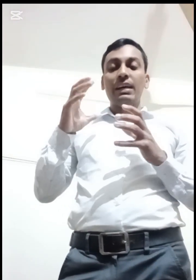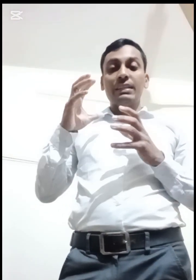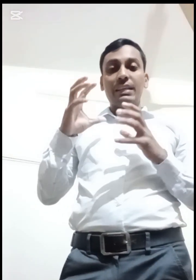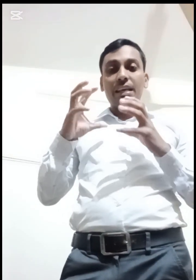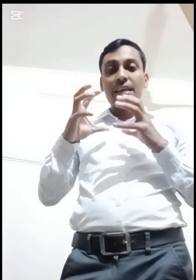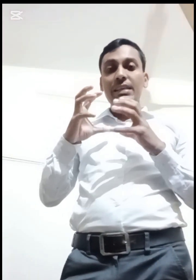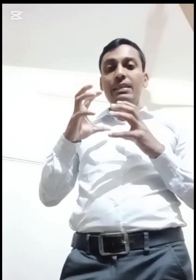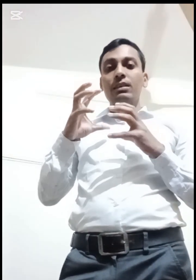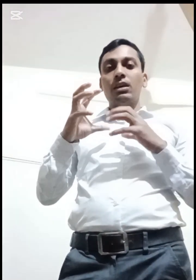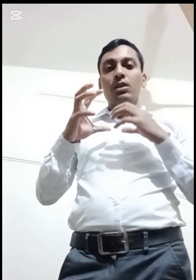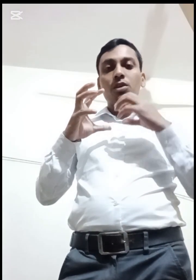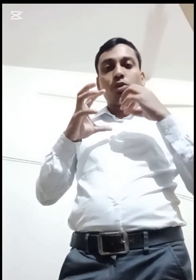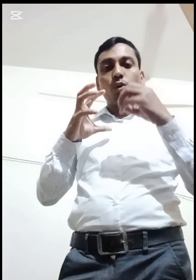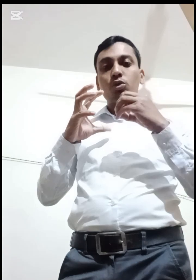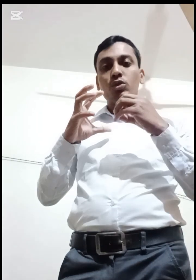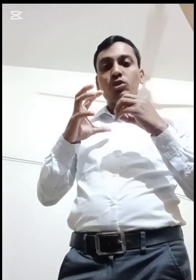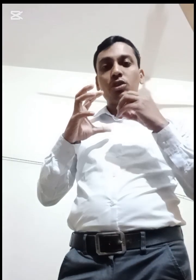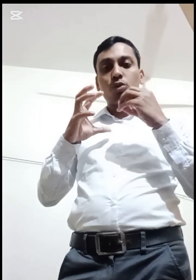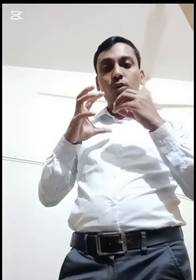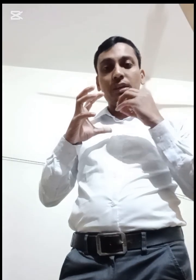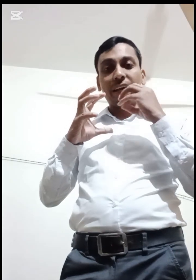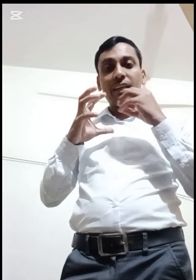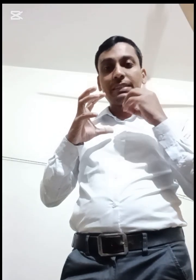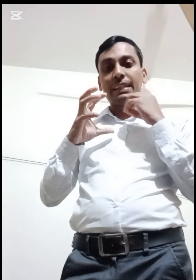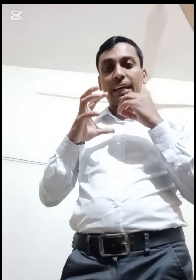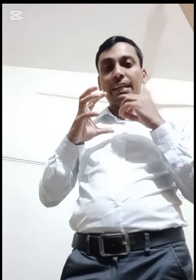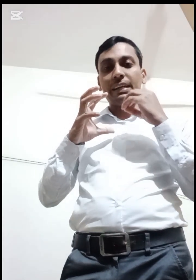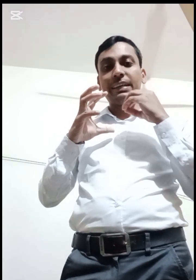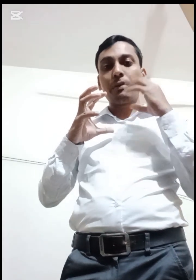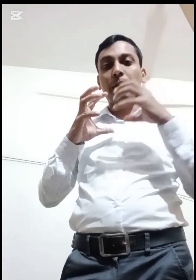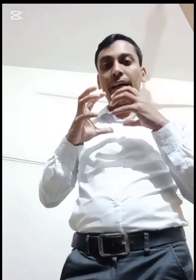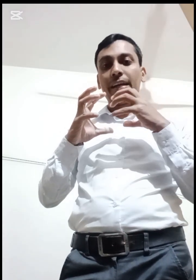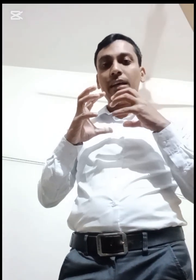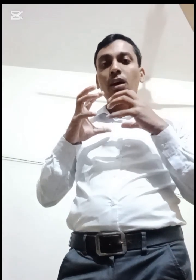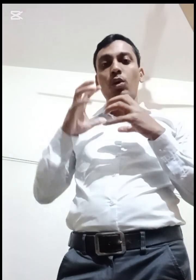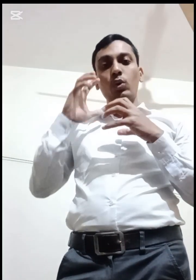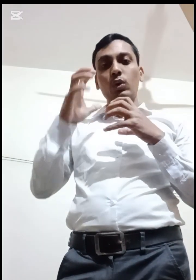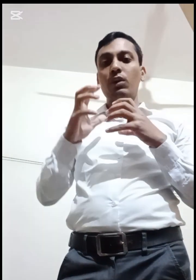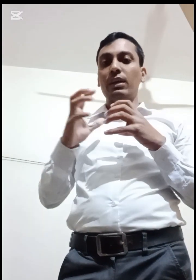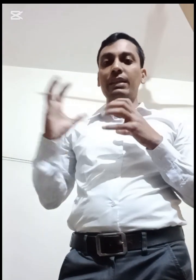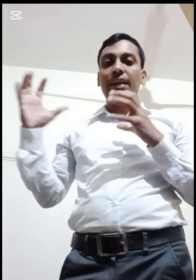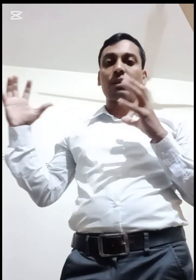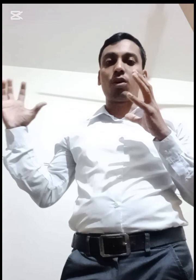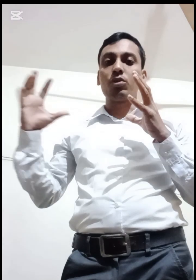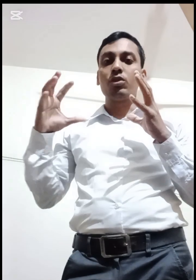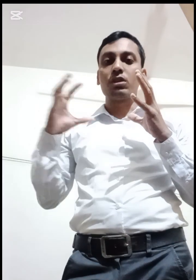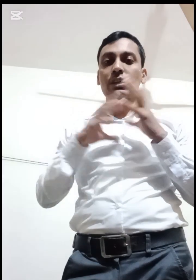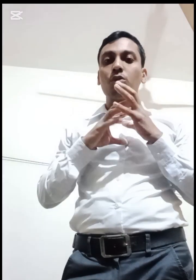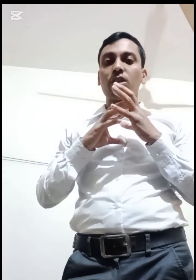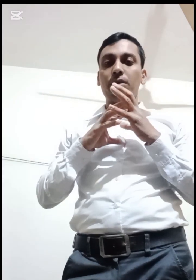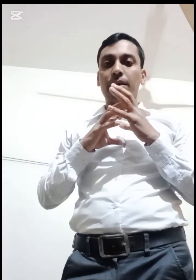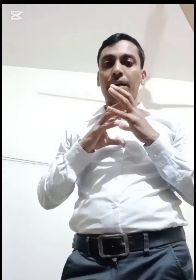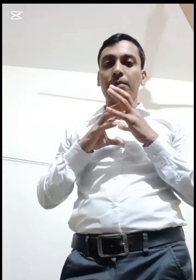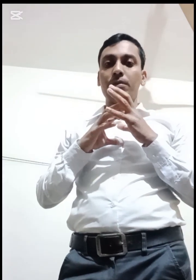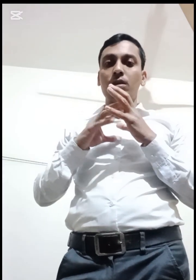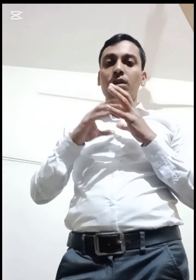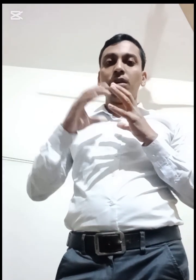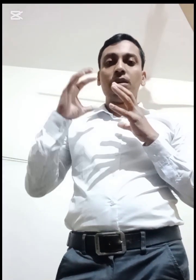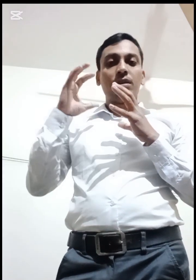যে এই 16 জন যদি 16 রেটিং যে থাকে, রেটিংয়ের বাইরে অন্য কেউ হলে তাকে কখনো সে ঢুকতে দেবে না।